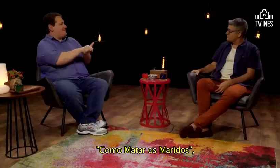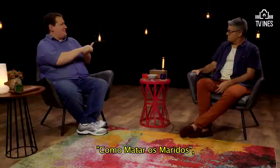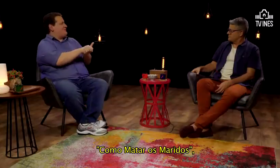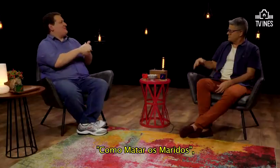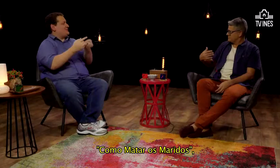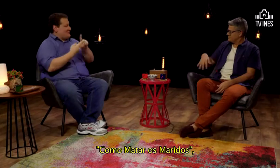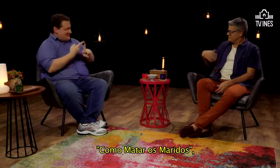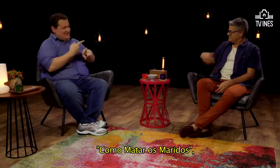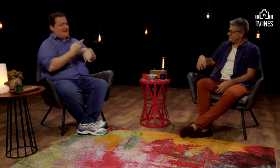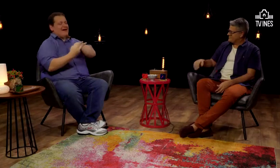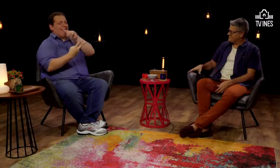Maridos.